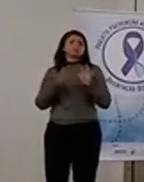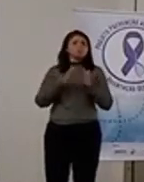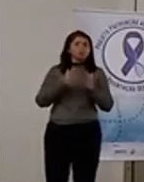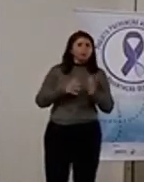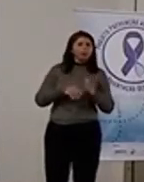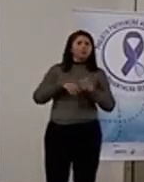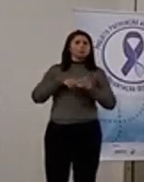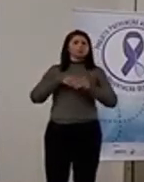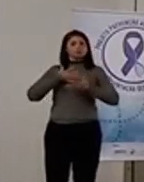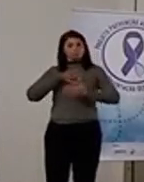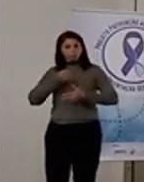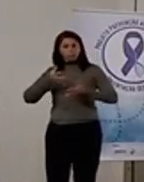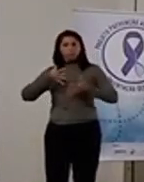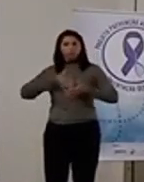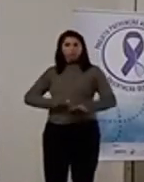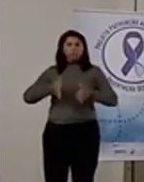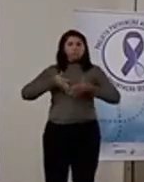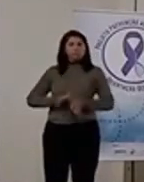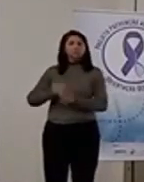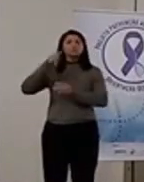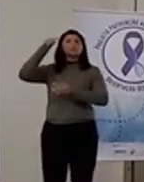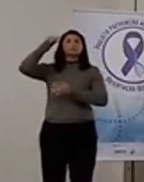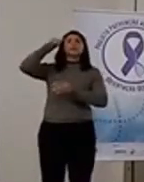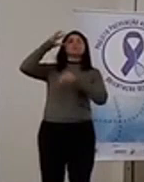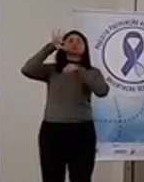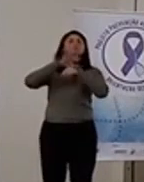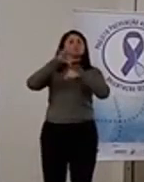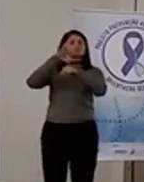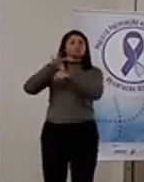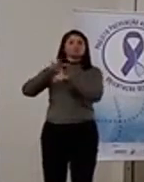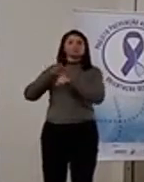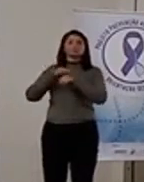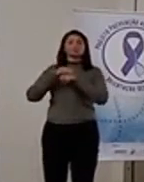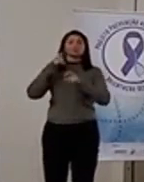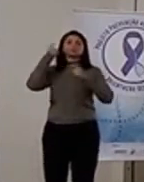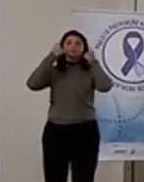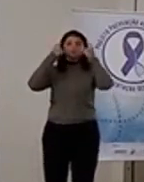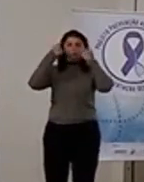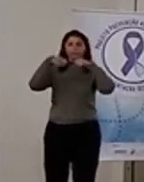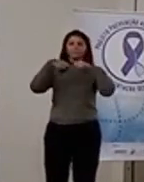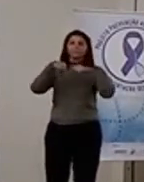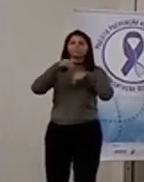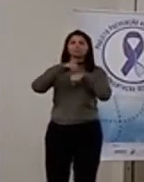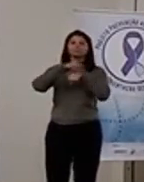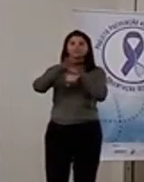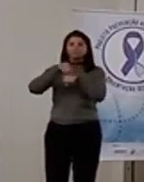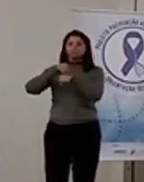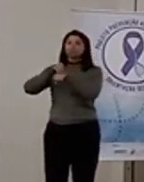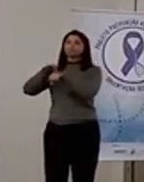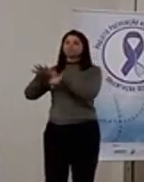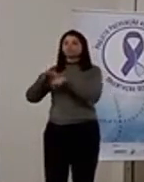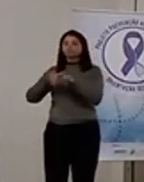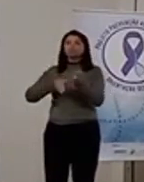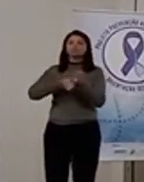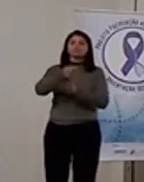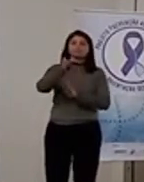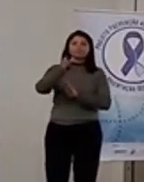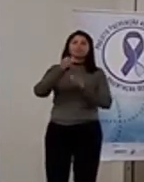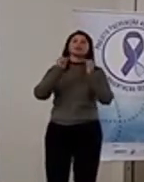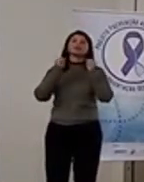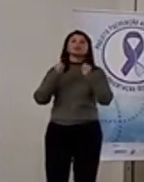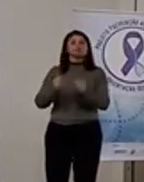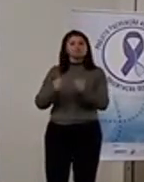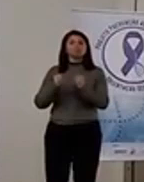com uma doença rara. Então, a gente tem que trabalhar com essas expectativas do aconselhamento genético. Tem doença rara que, sim, pode acontecer de